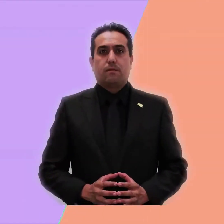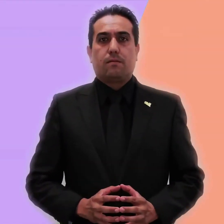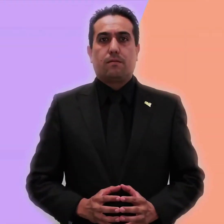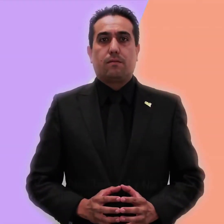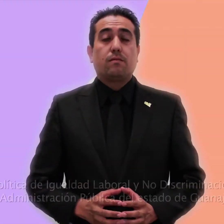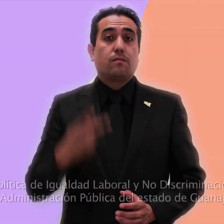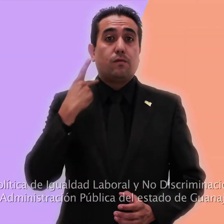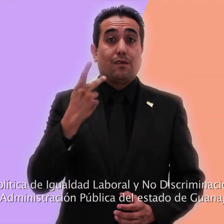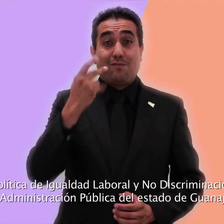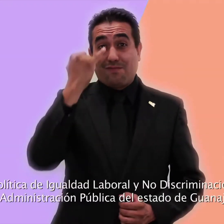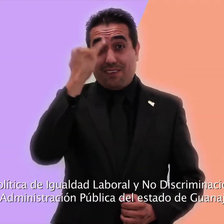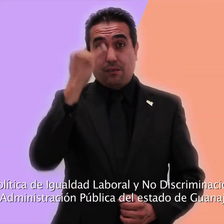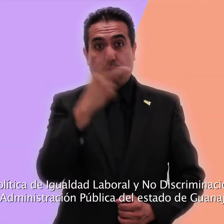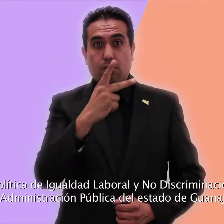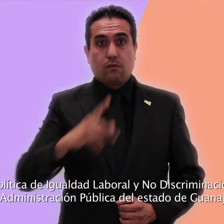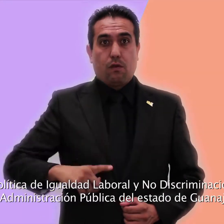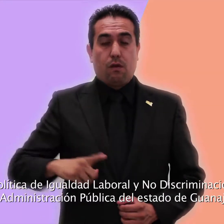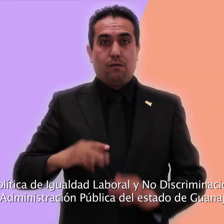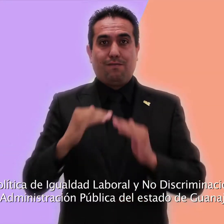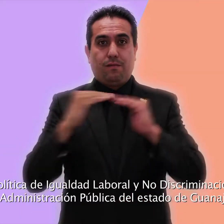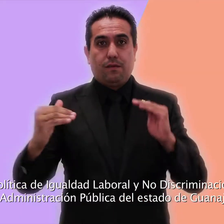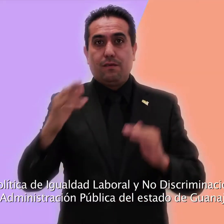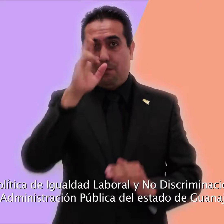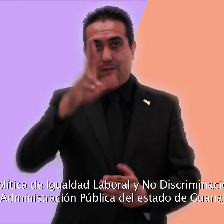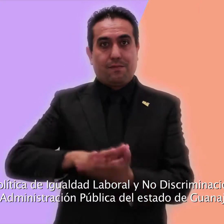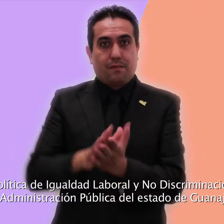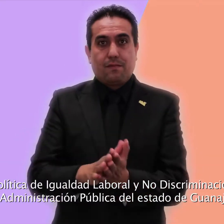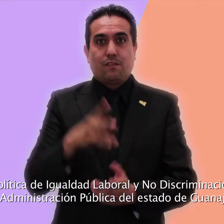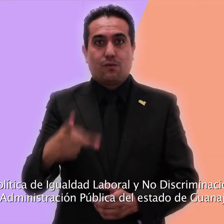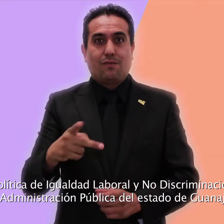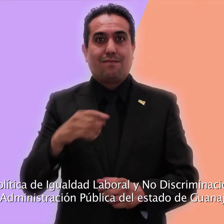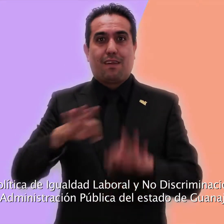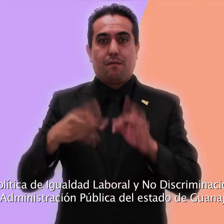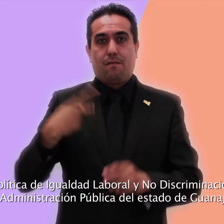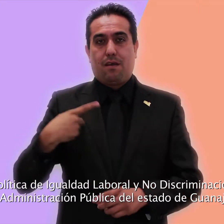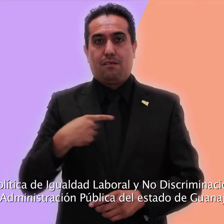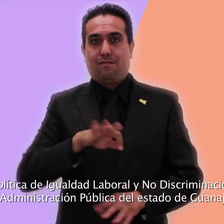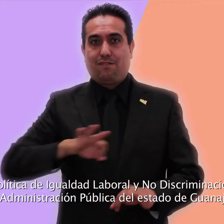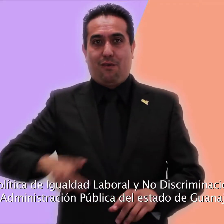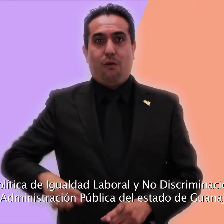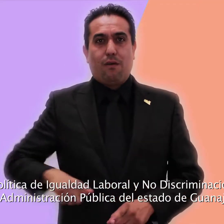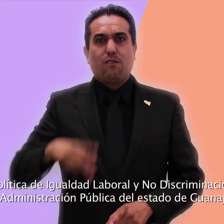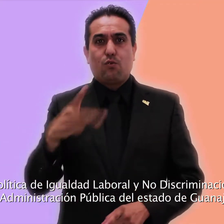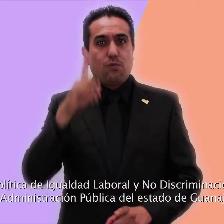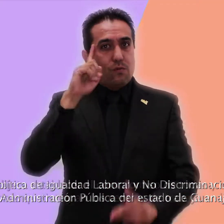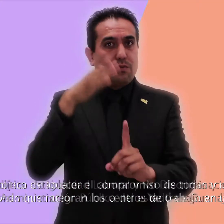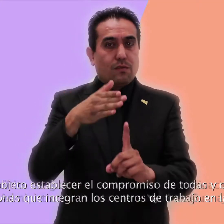La política de igualdad laboral y no discriminación para la administración pública del Estado de Guanajuato tiene por objeto establecer el